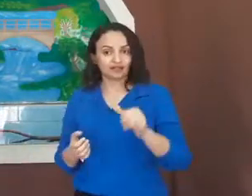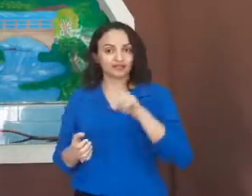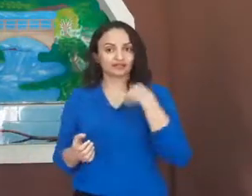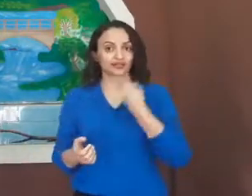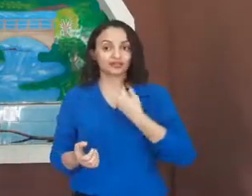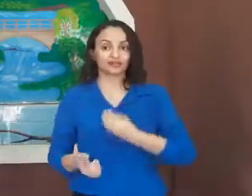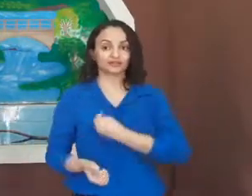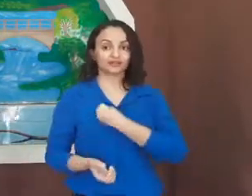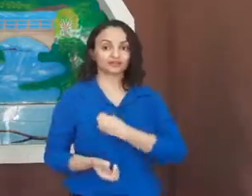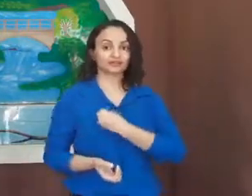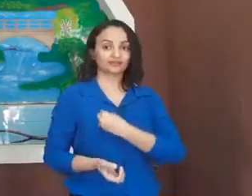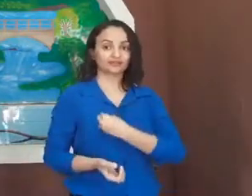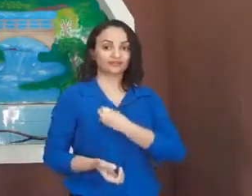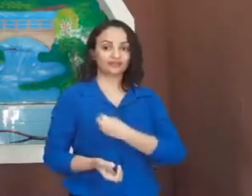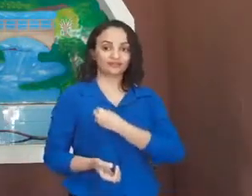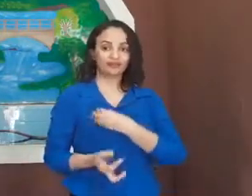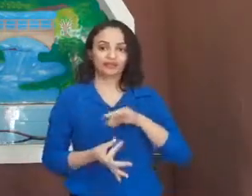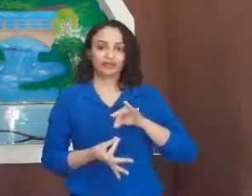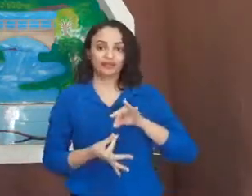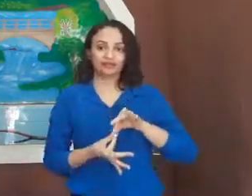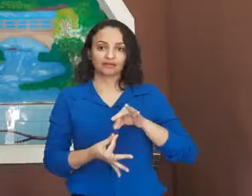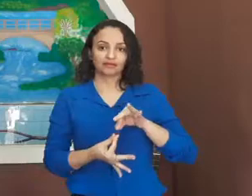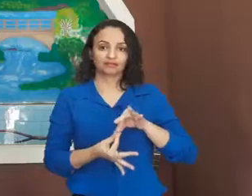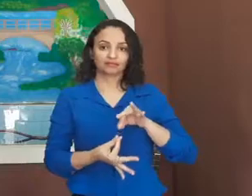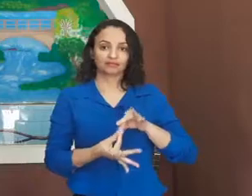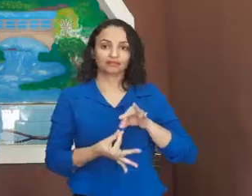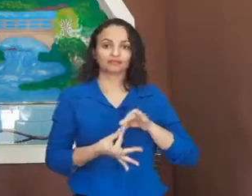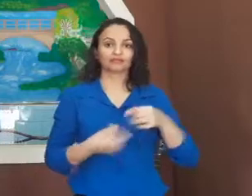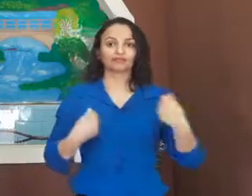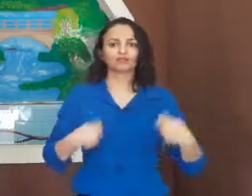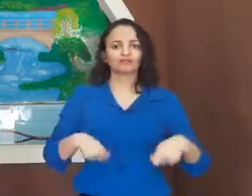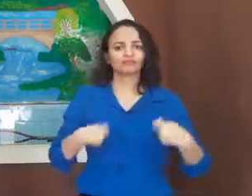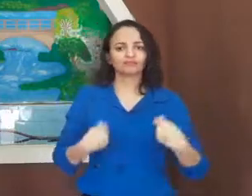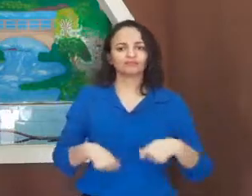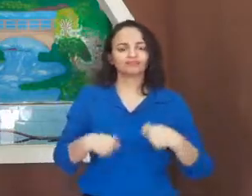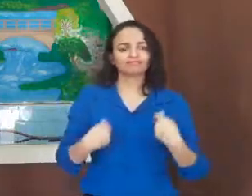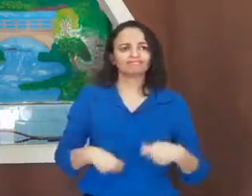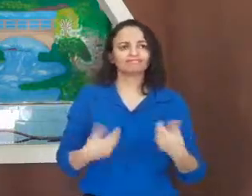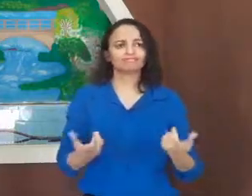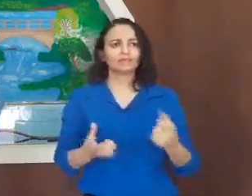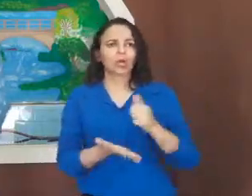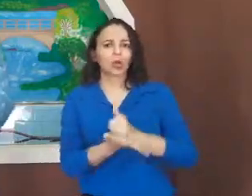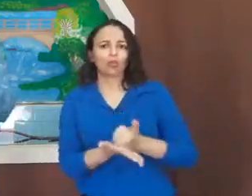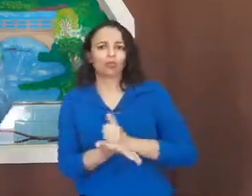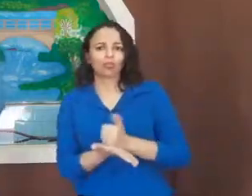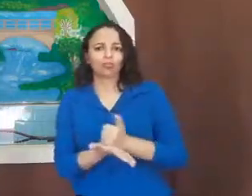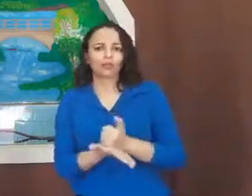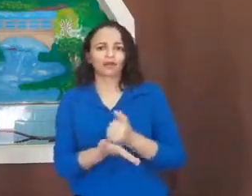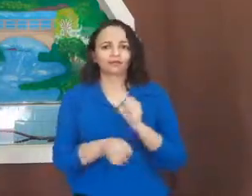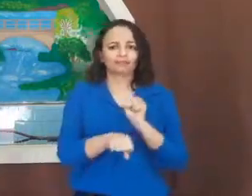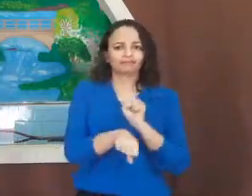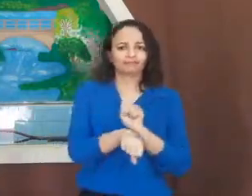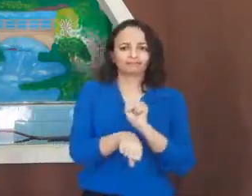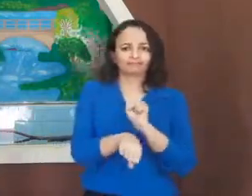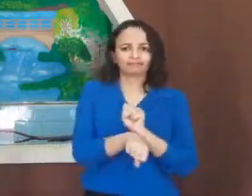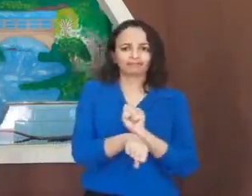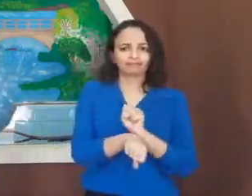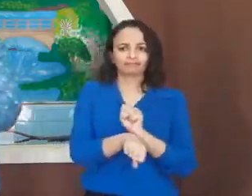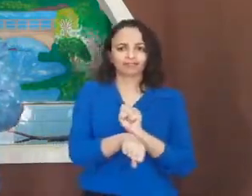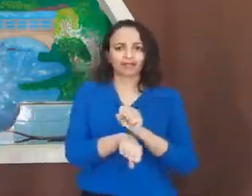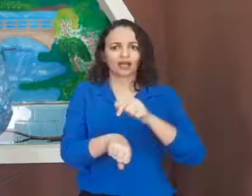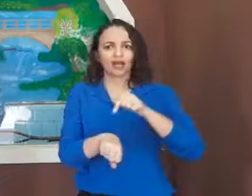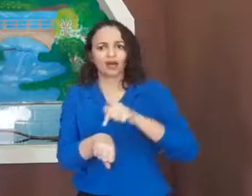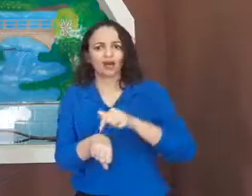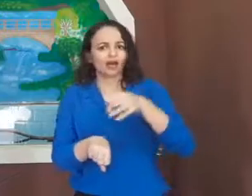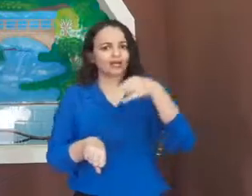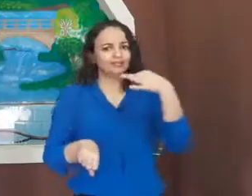gente precisa dominar. A gente precisa dominar, saber esperar. A gente precisa dominar, saber que as coisas têm um tempo certo.